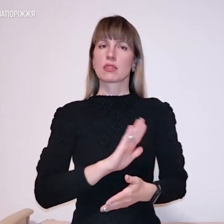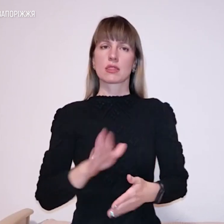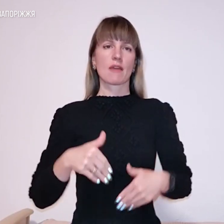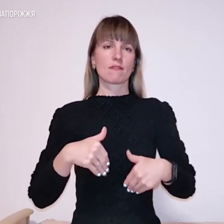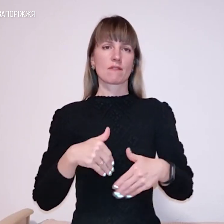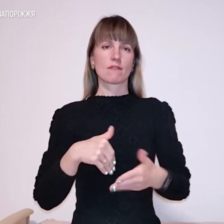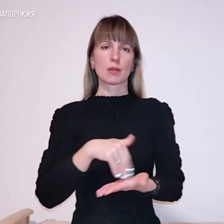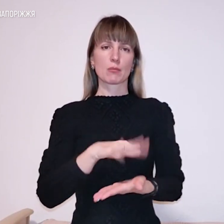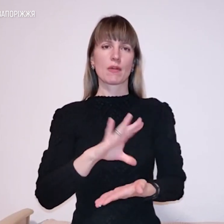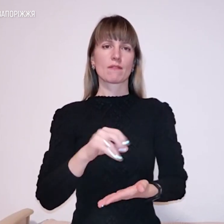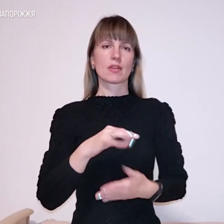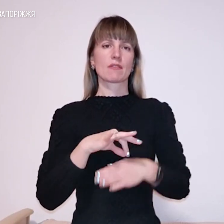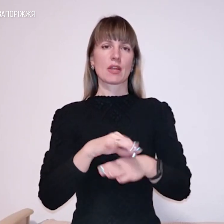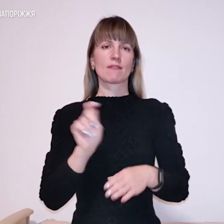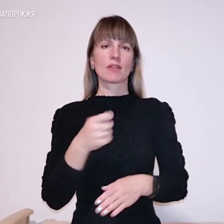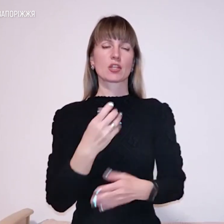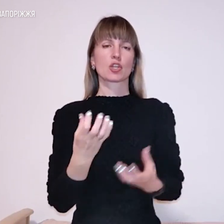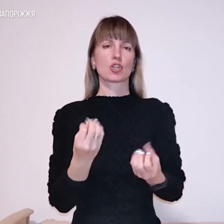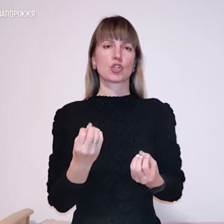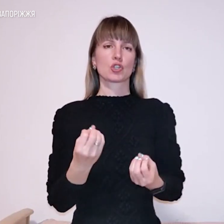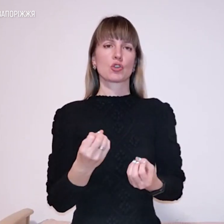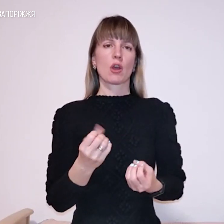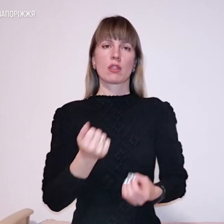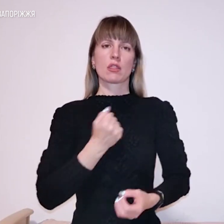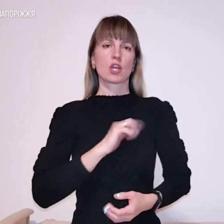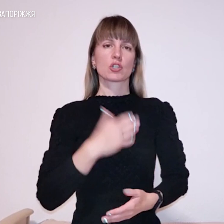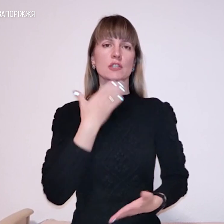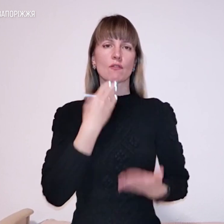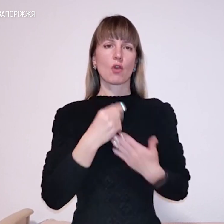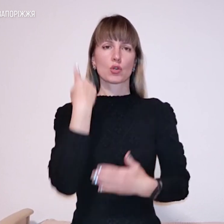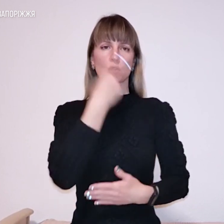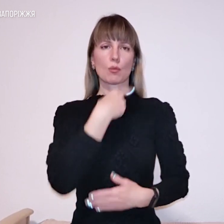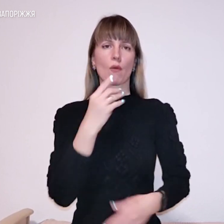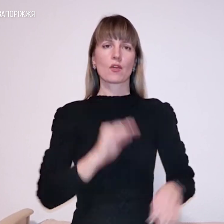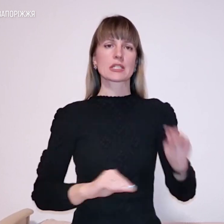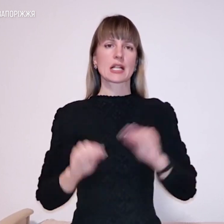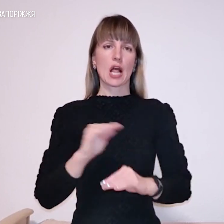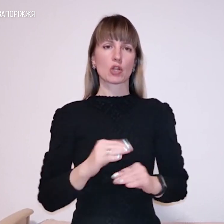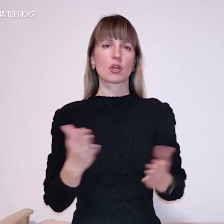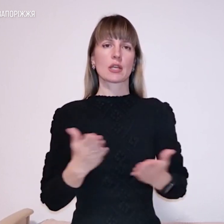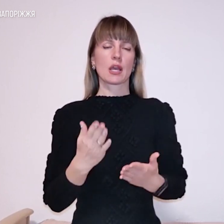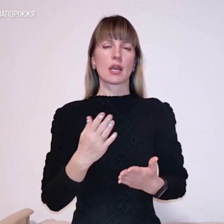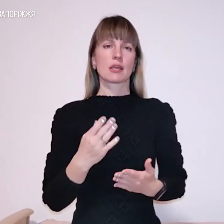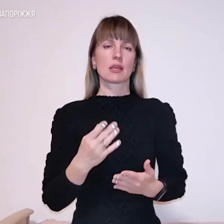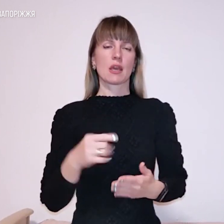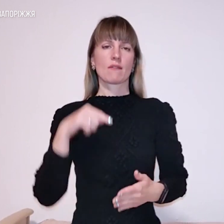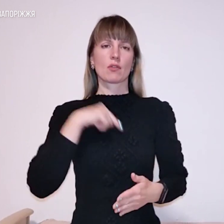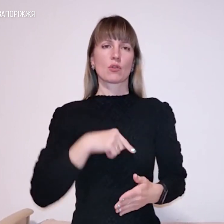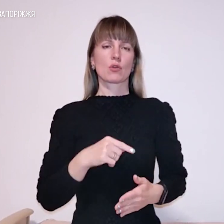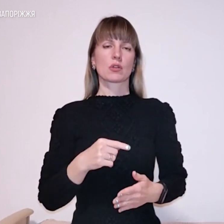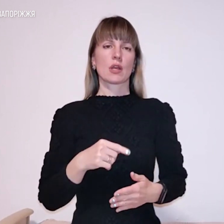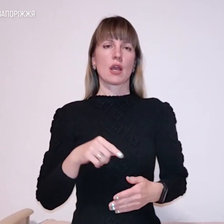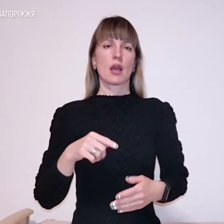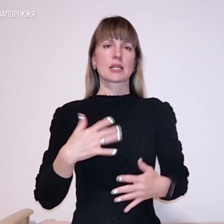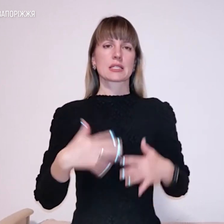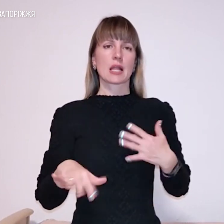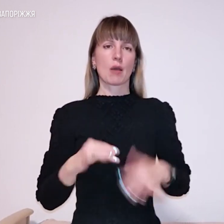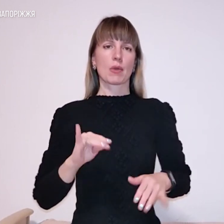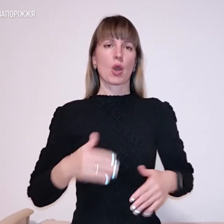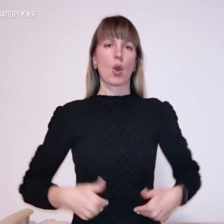ведення війни. Більше того, навіть не шкодуючи свого особового складу, який деморалізований, виснажений та голодний. За